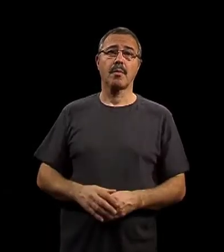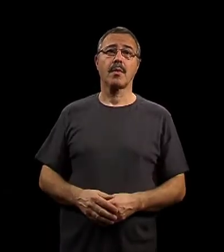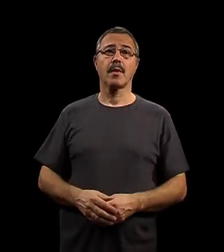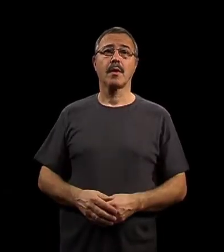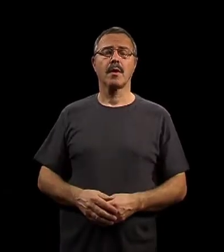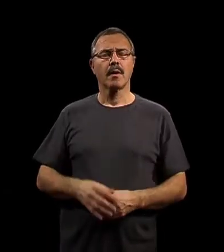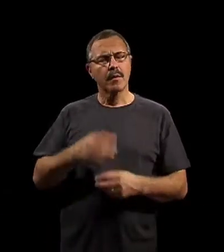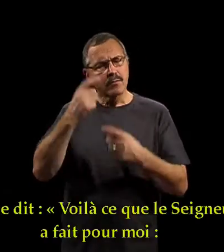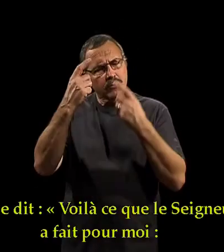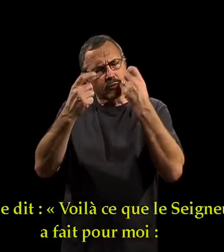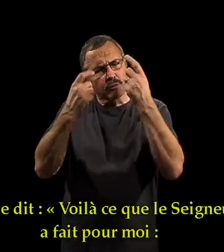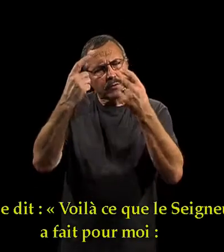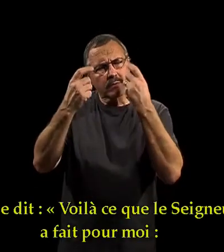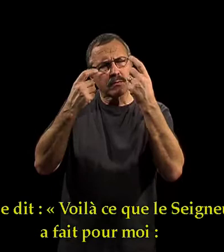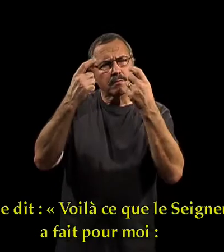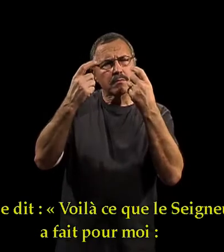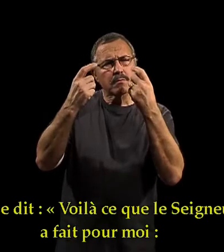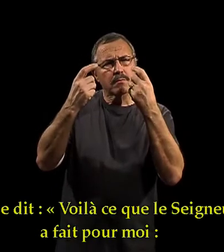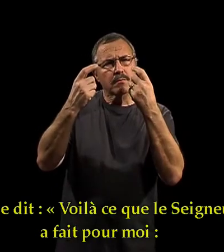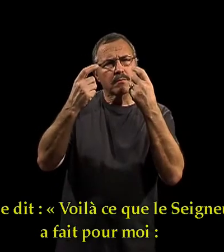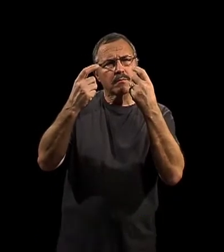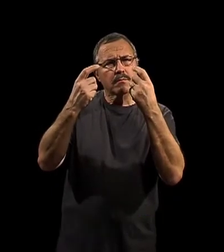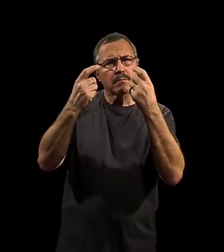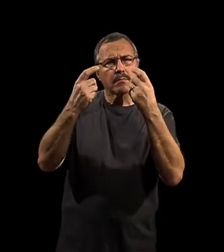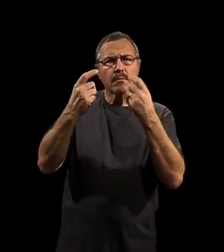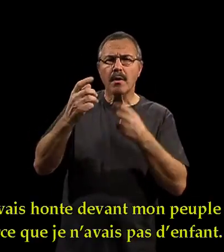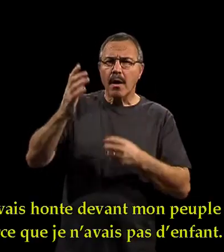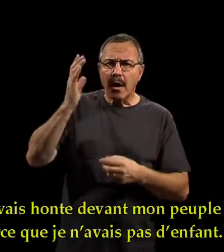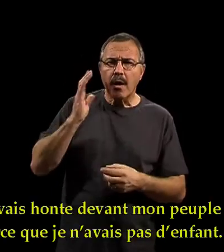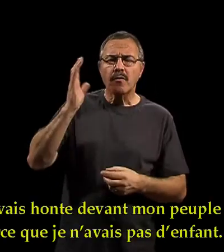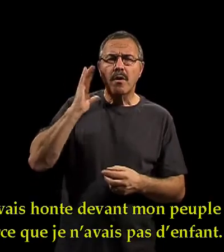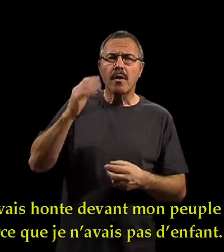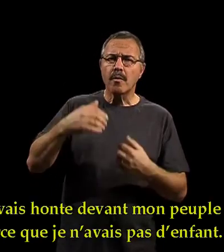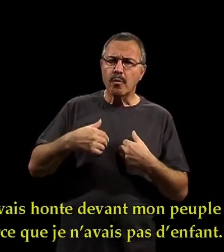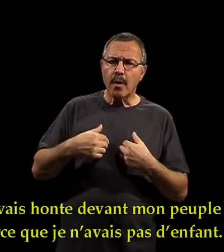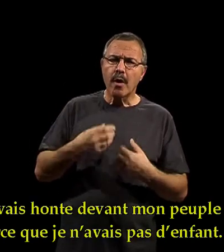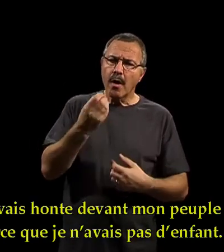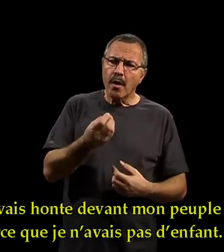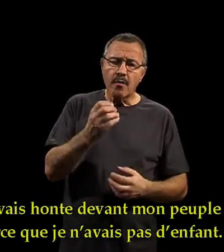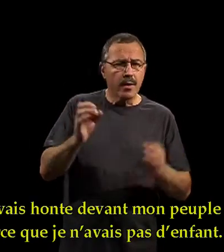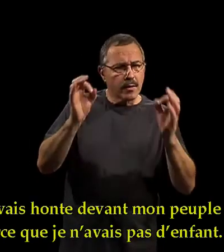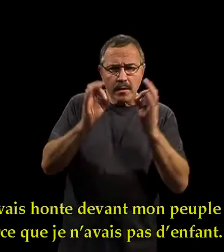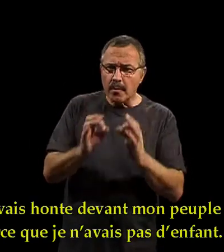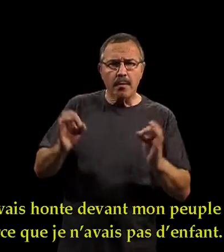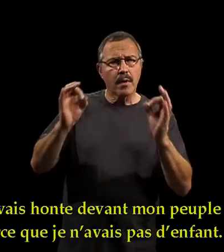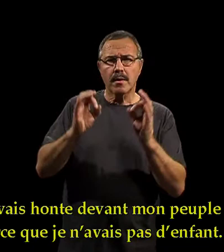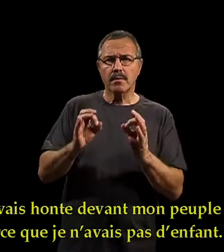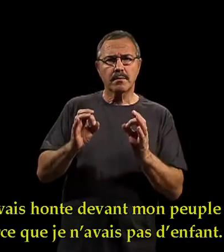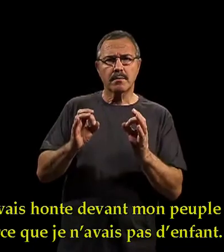Elle se dit: Voilà ce que le Seigneur a fait pour moi. J'avais honte devant mon peuple parce que je n'avais pas d'enfant.